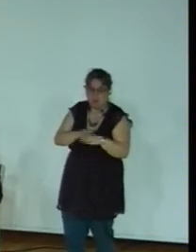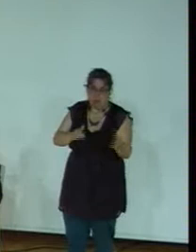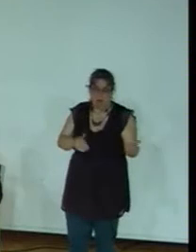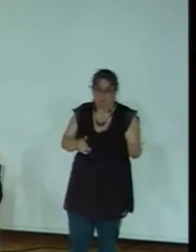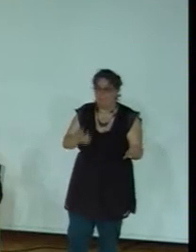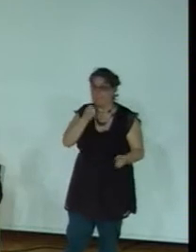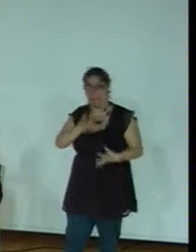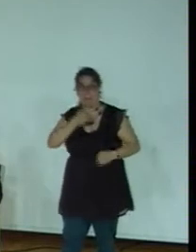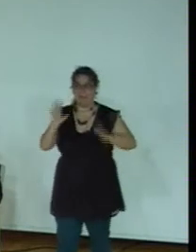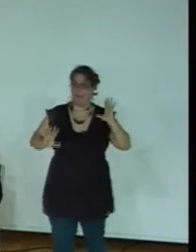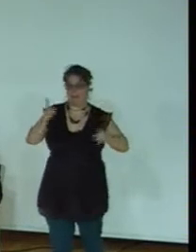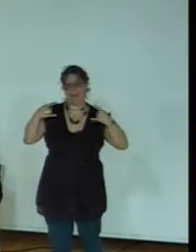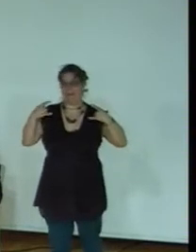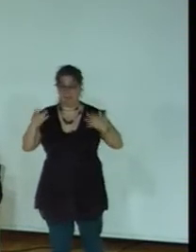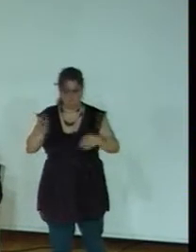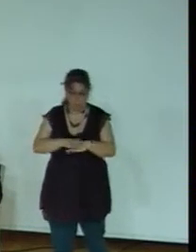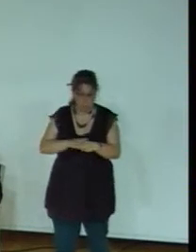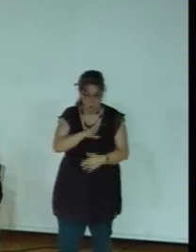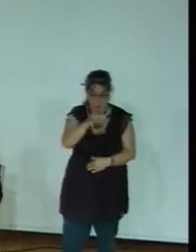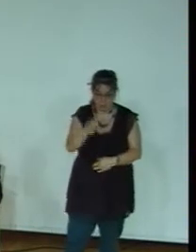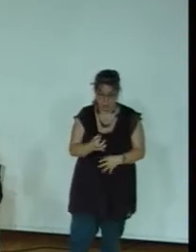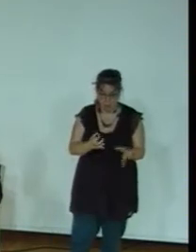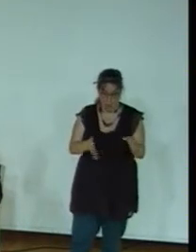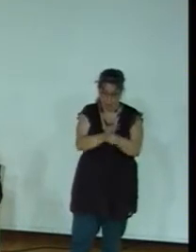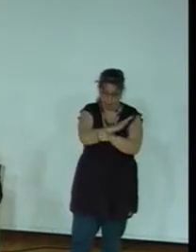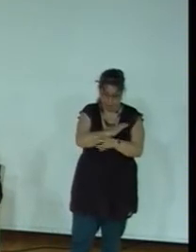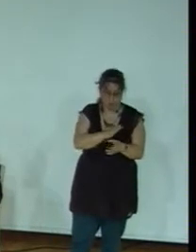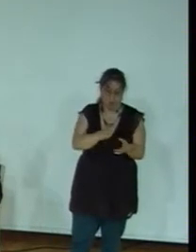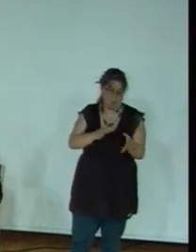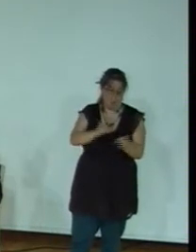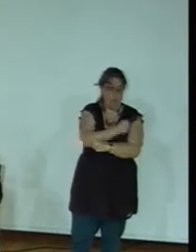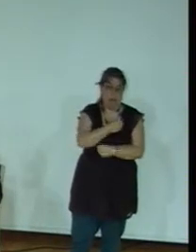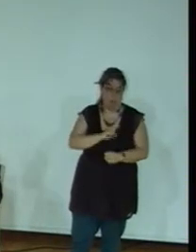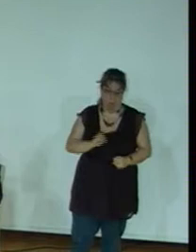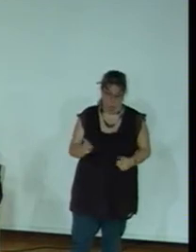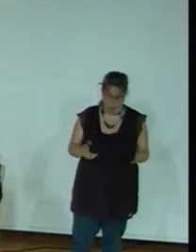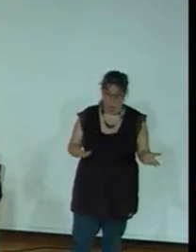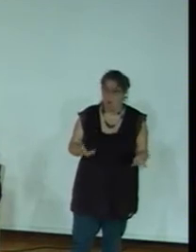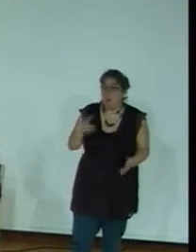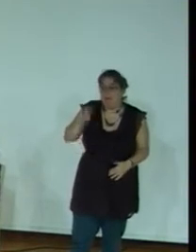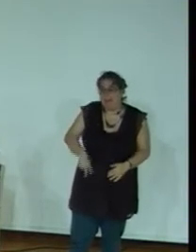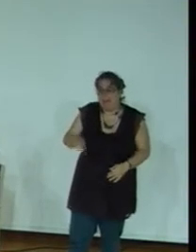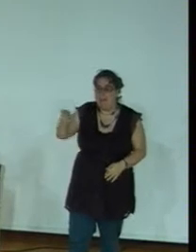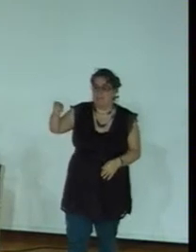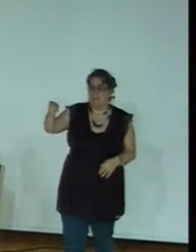menton de plus en plus agités des ministres. Ceci dit, ils ne cherchent pas forcément 100% de succès. Ils cherchent à